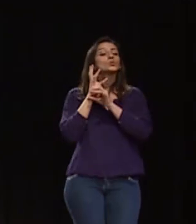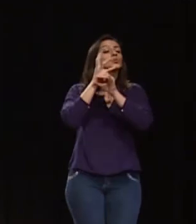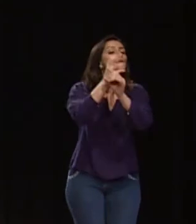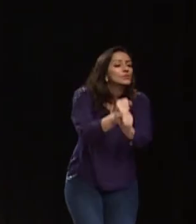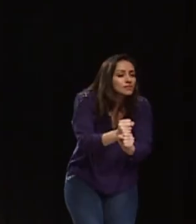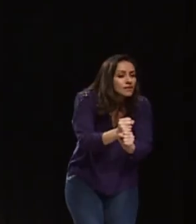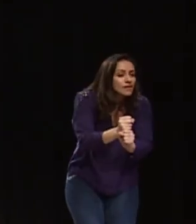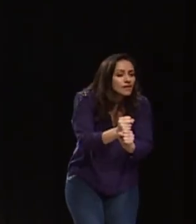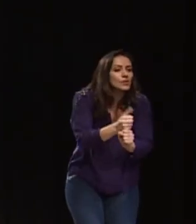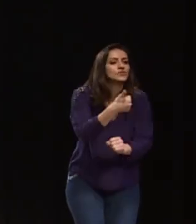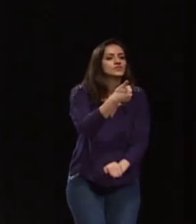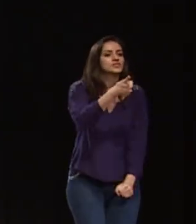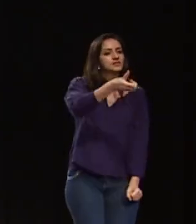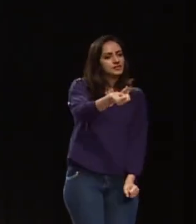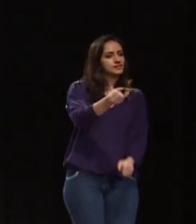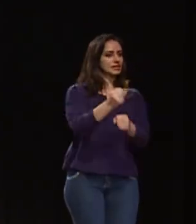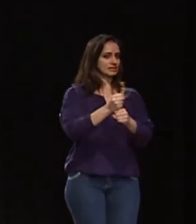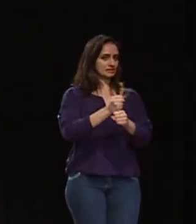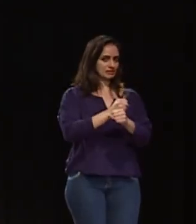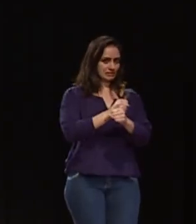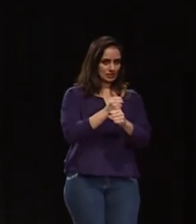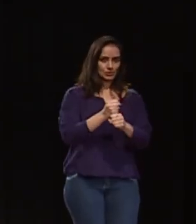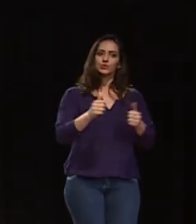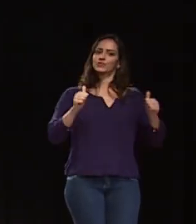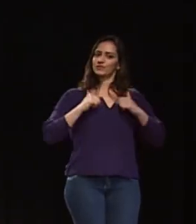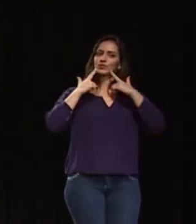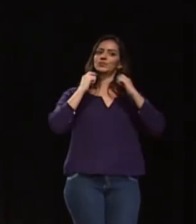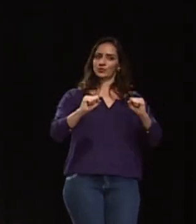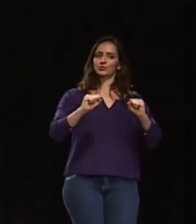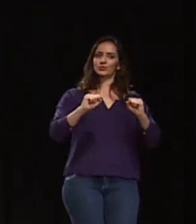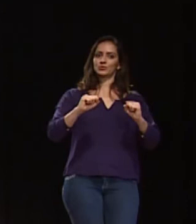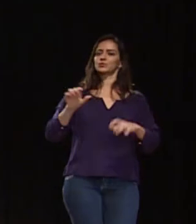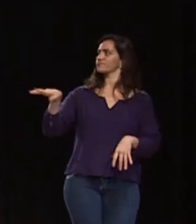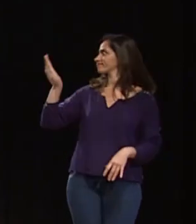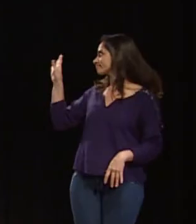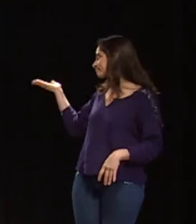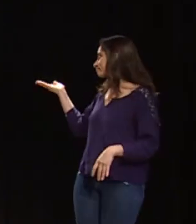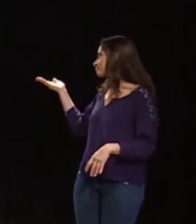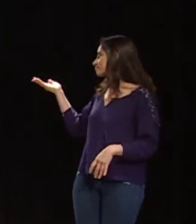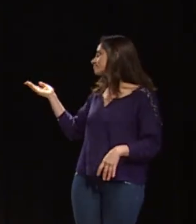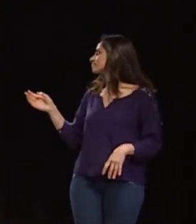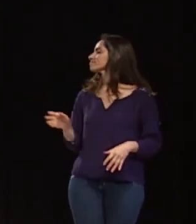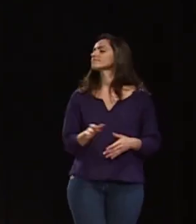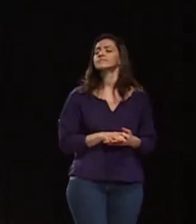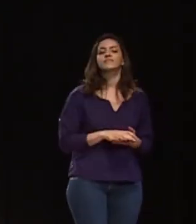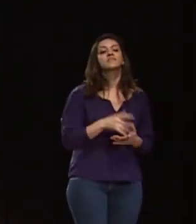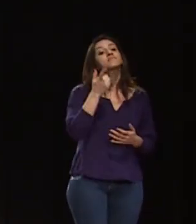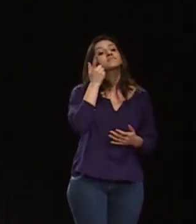gente já teve ao longo desse tempo. E, ao total, vão dar 16 anos de conforto linguístico, que é como vocês podem ver